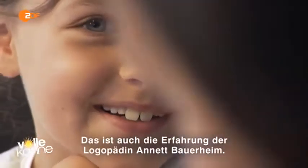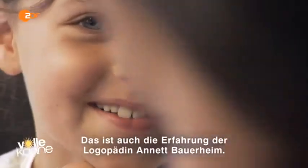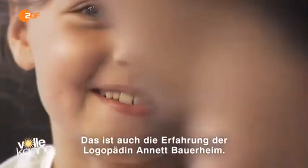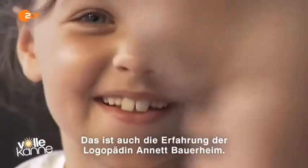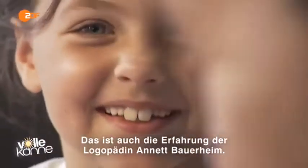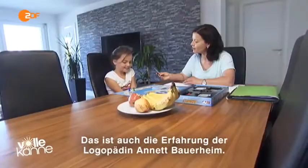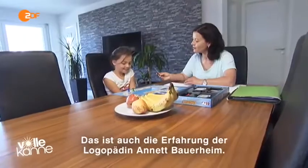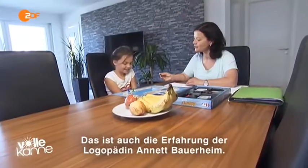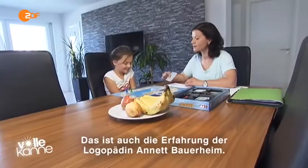Bauerheim.